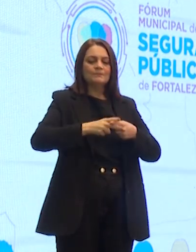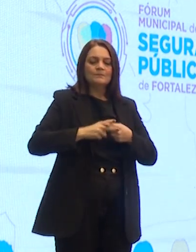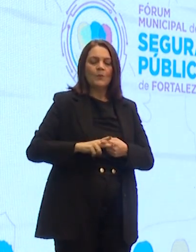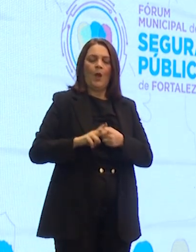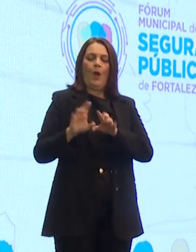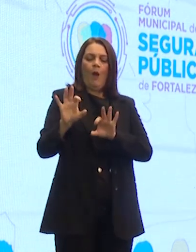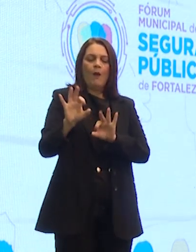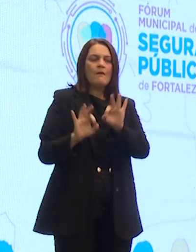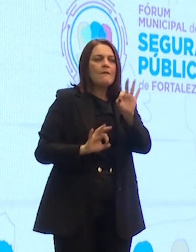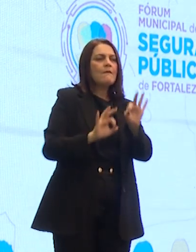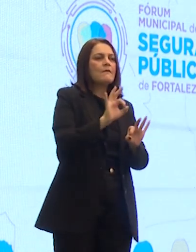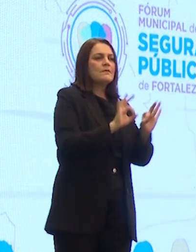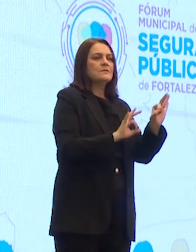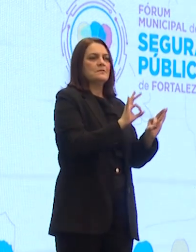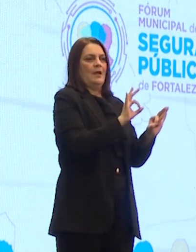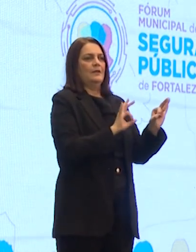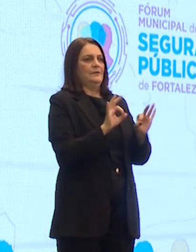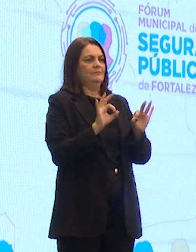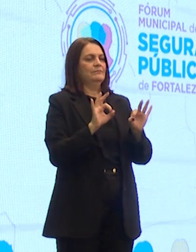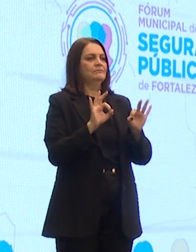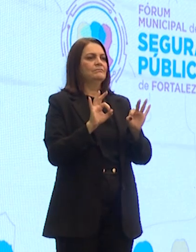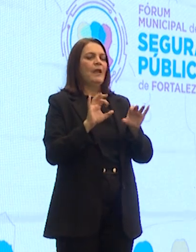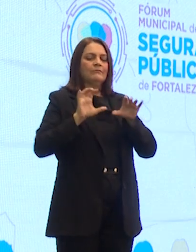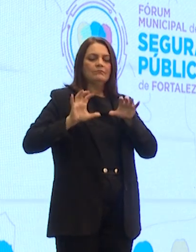articulada entre os entes federativos.